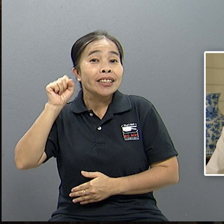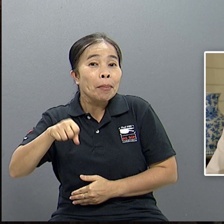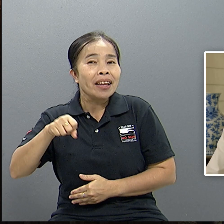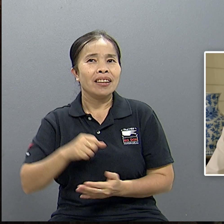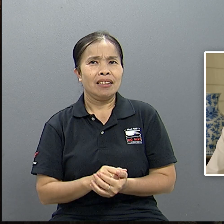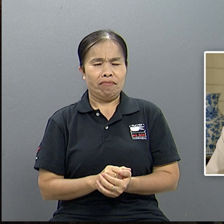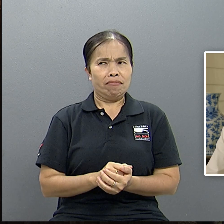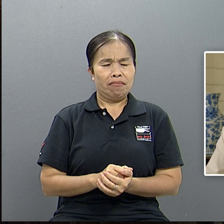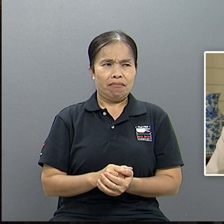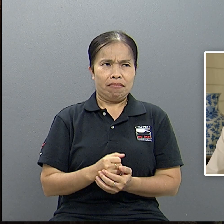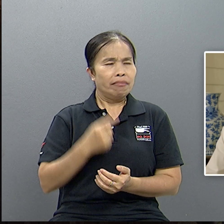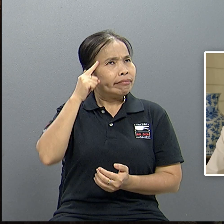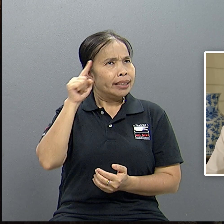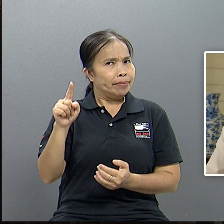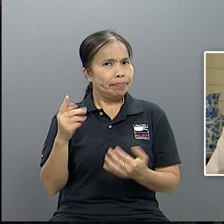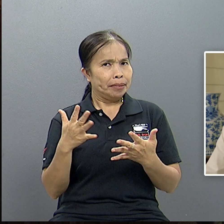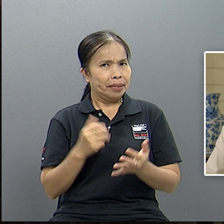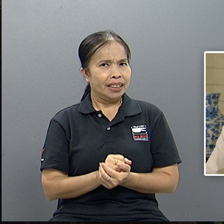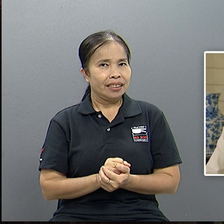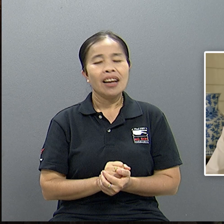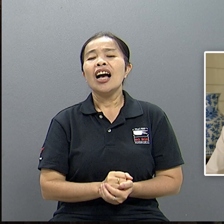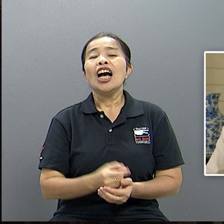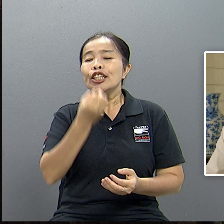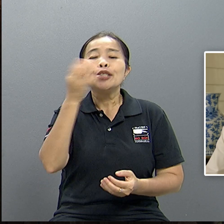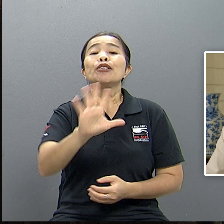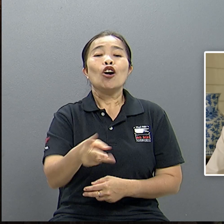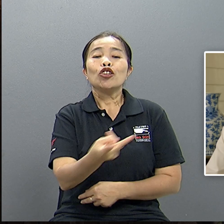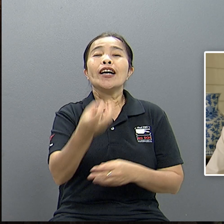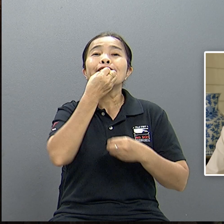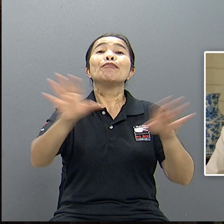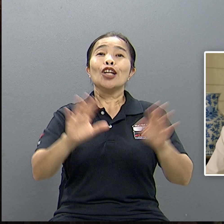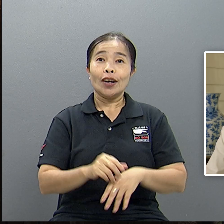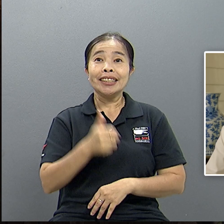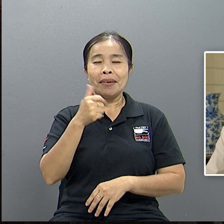งั้นก็ไม่ต้องกินทั้งสองอย่างเลยแล้วกัน